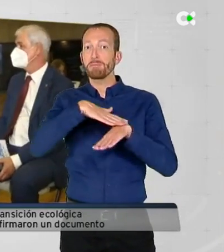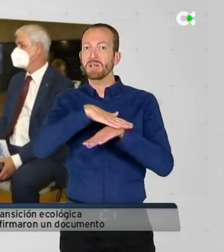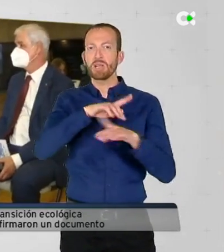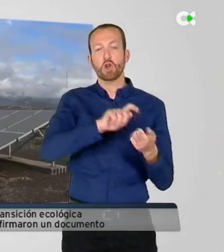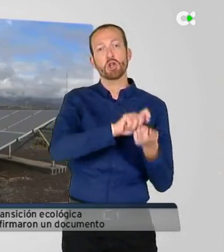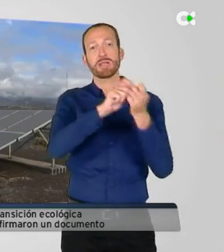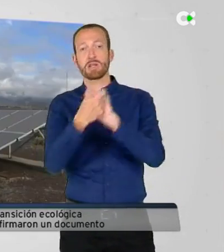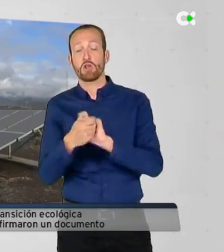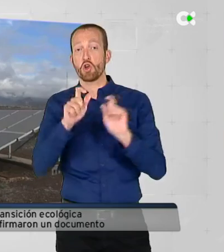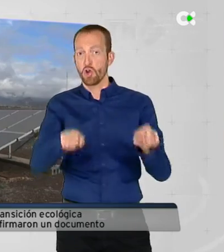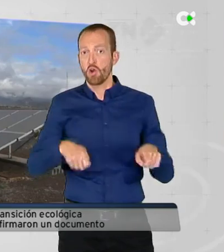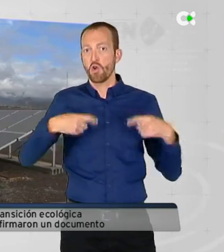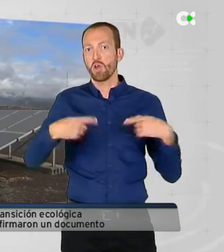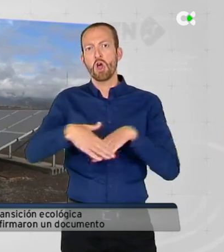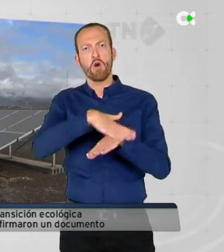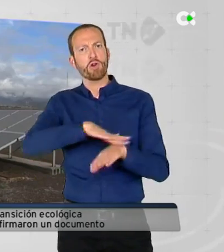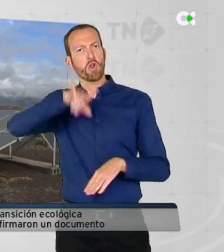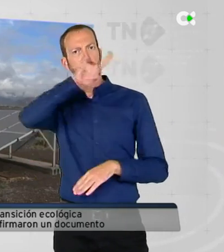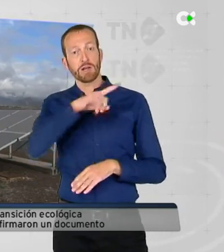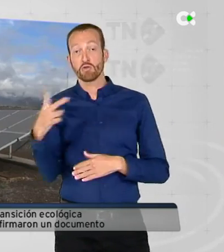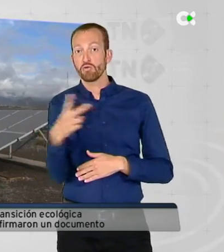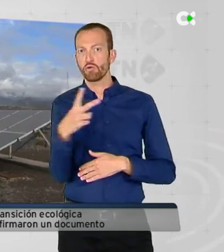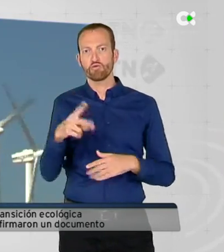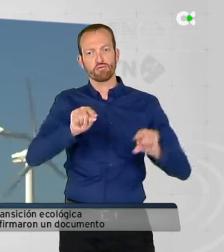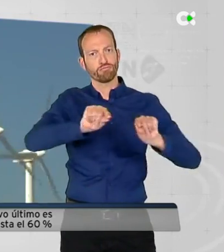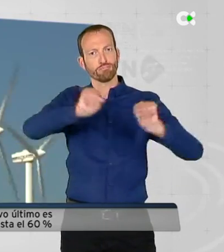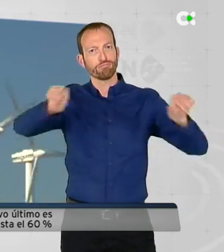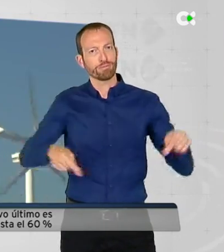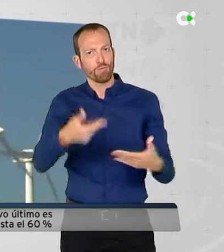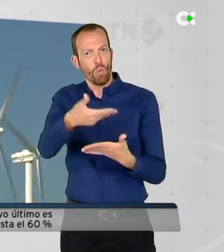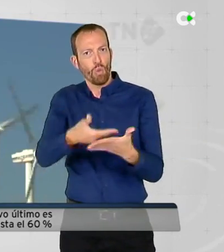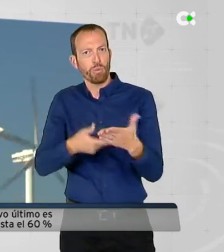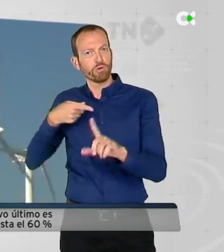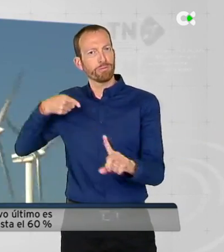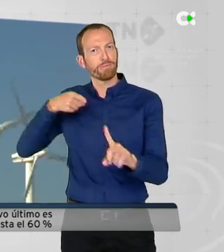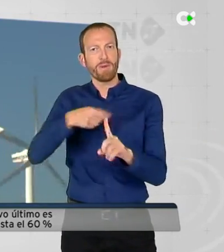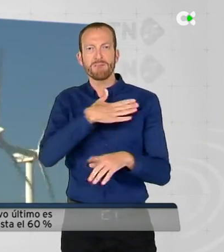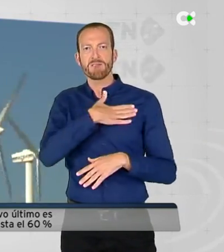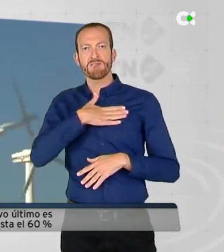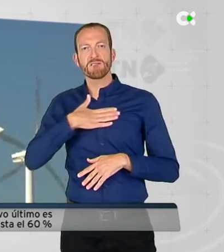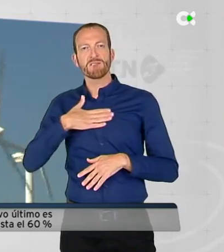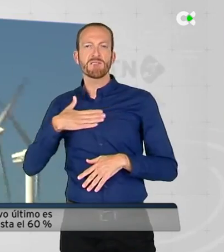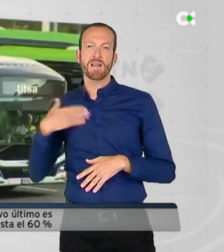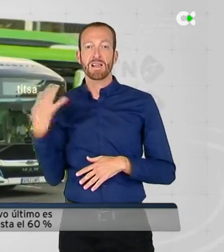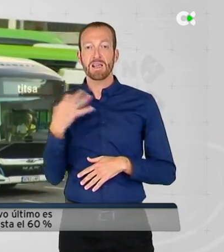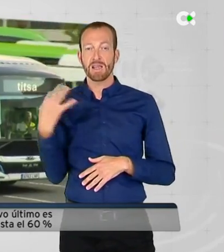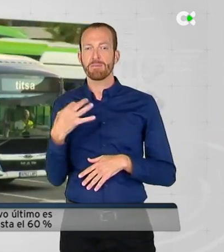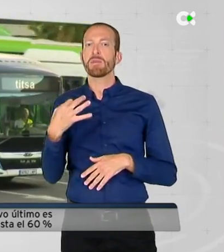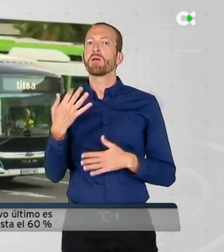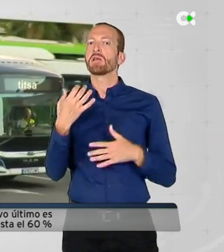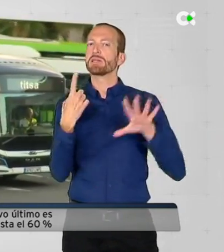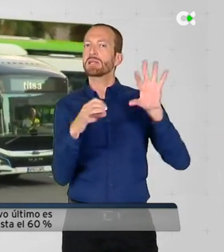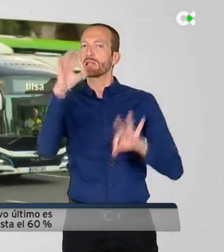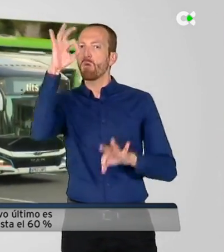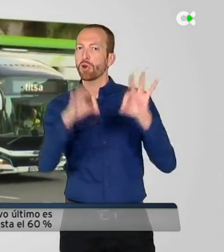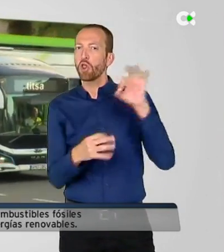Transición Ecológica y el Gobierno Regional firmaron un documento cuyo objetivo último es sustituir hasta